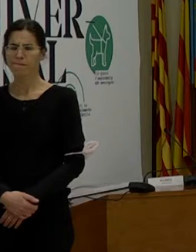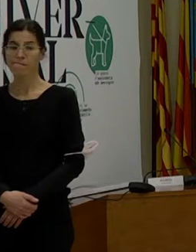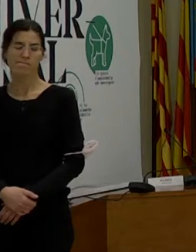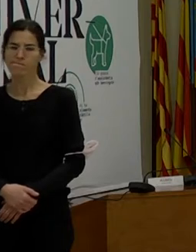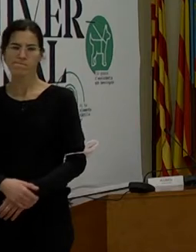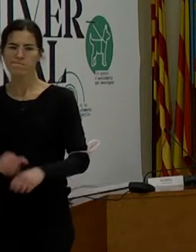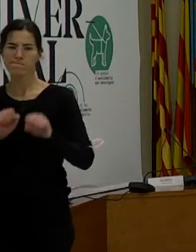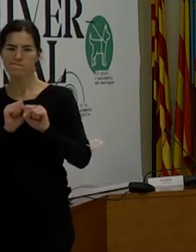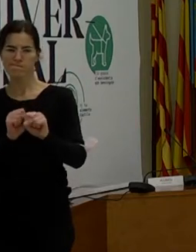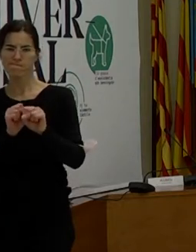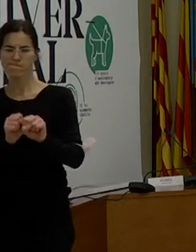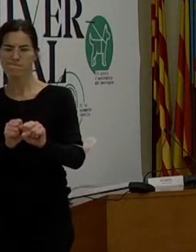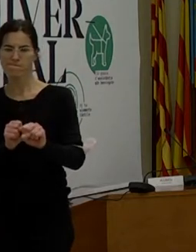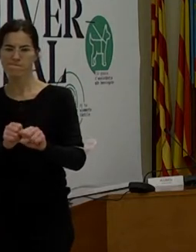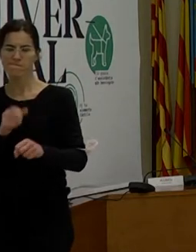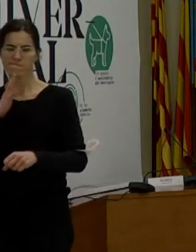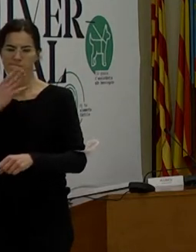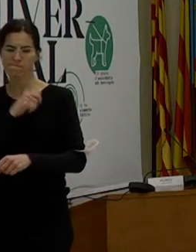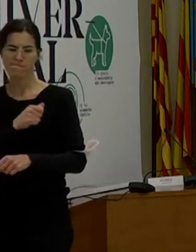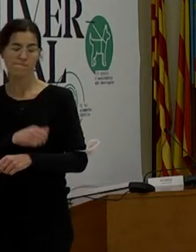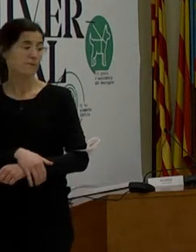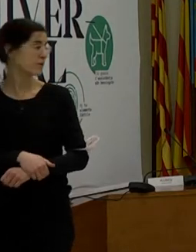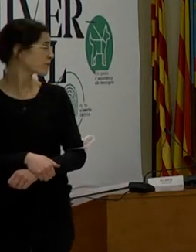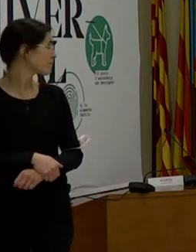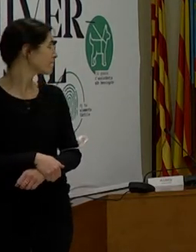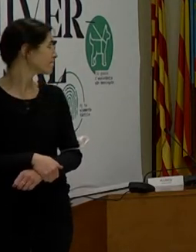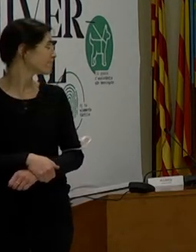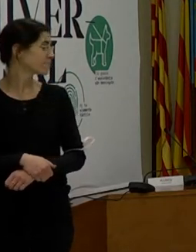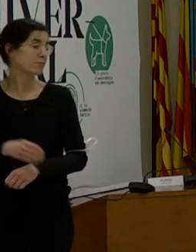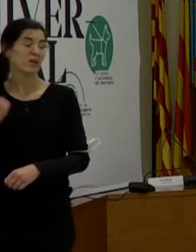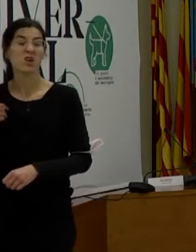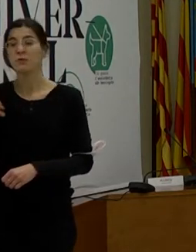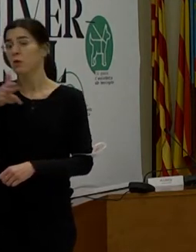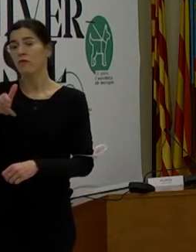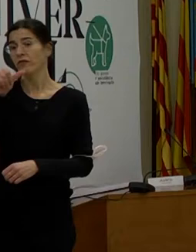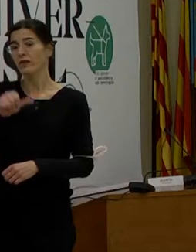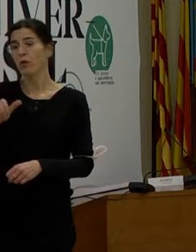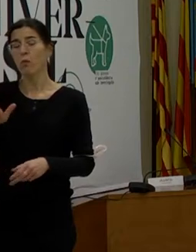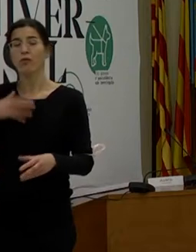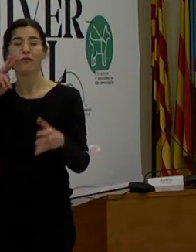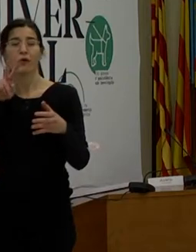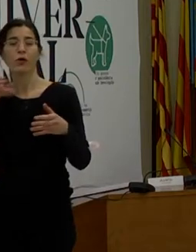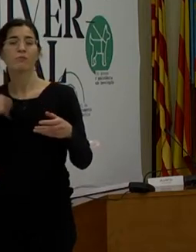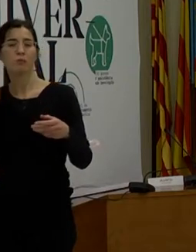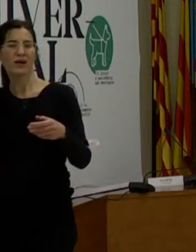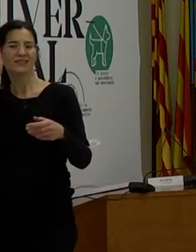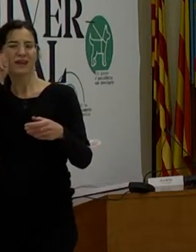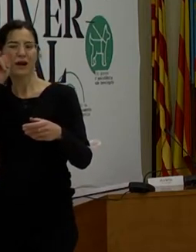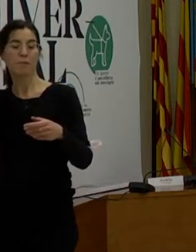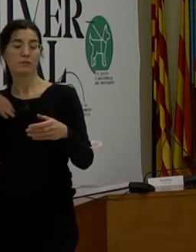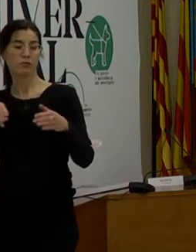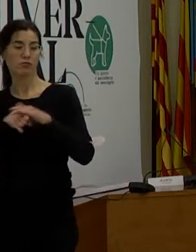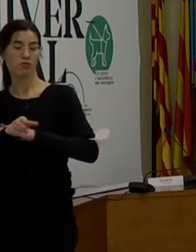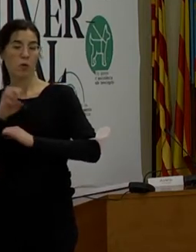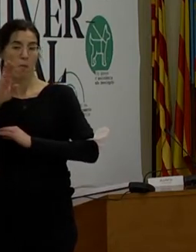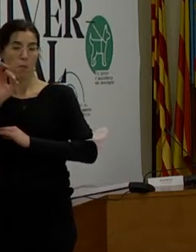No, no deixa. Bé, en tot cas, el vídeo es pot trobar a la pàgina d'Instagram de COC Barcelona,